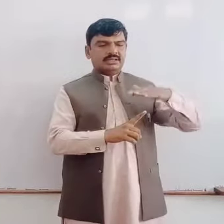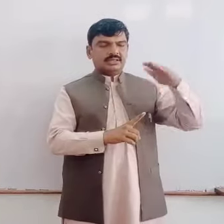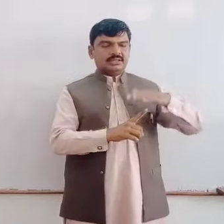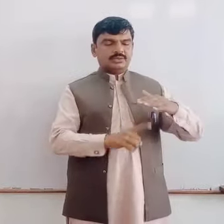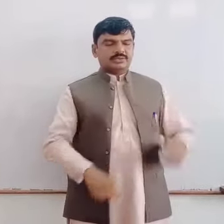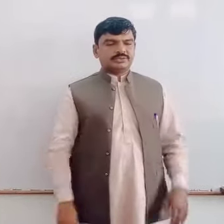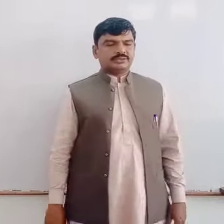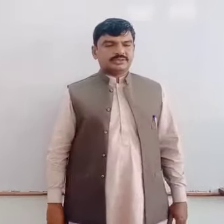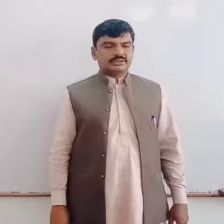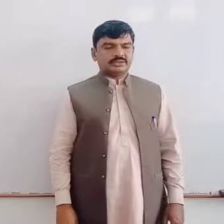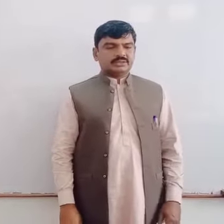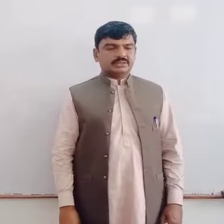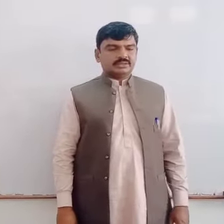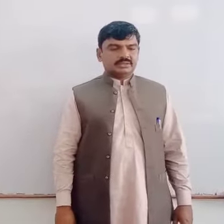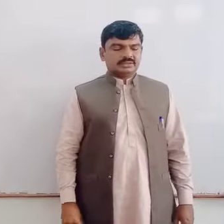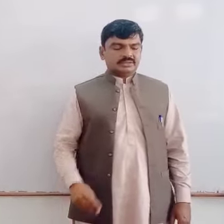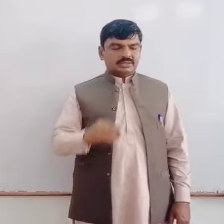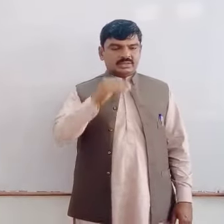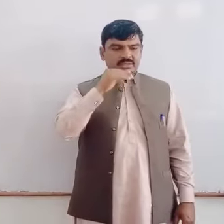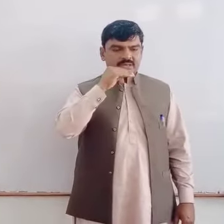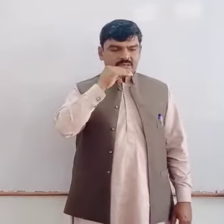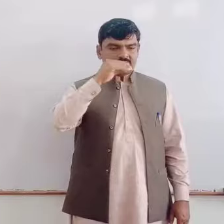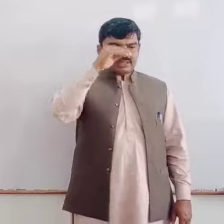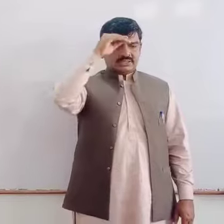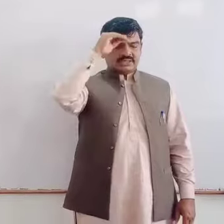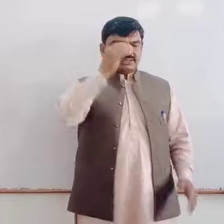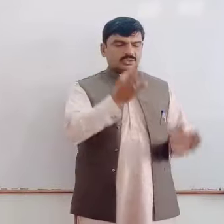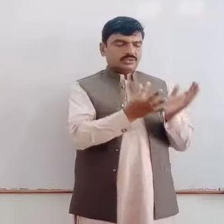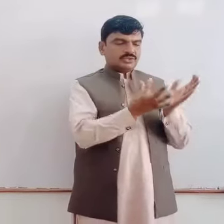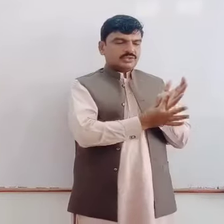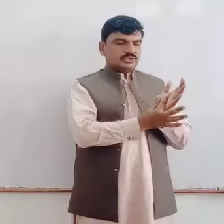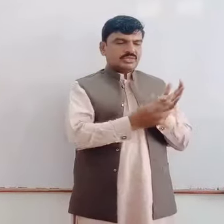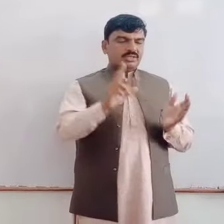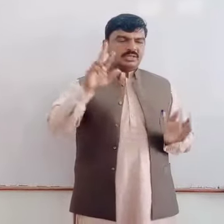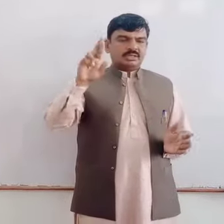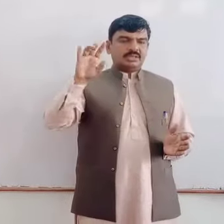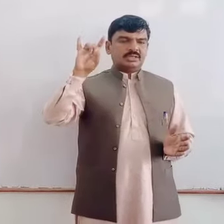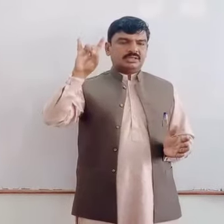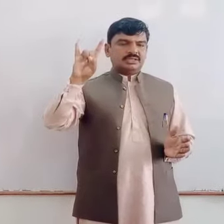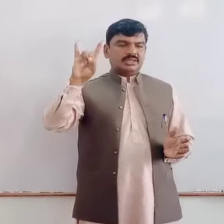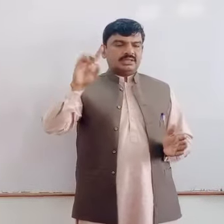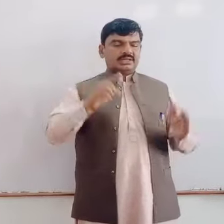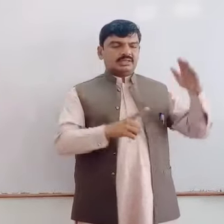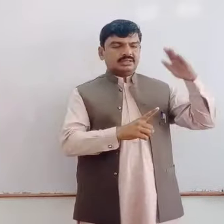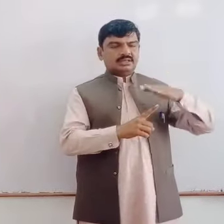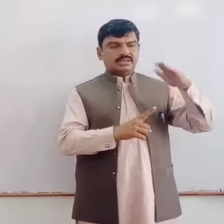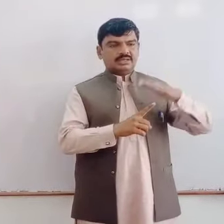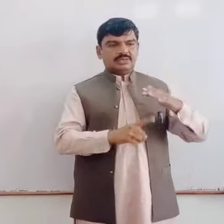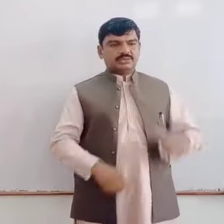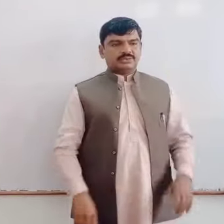عنہ حضرت عثمان رضی اللہ تعالیٰ عنہ حضرت عثمان رضی اللہ تعالیٰ عنہ